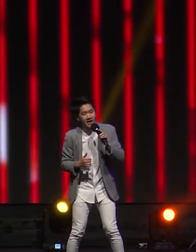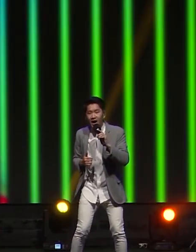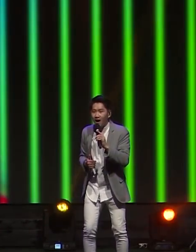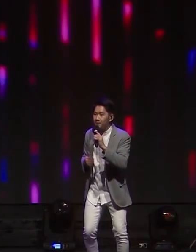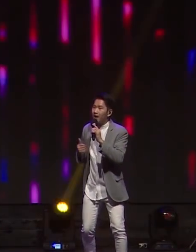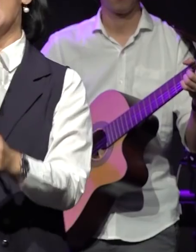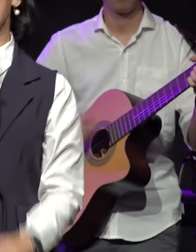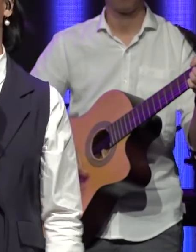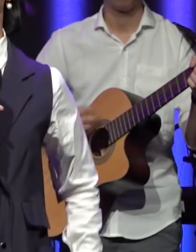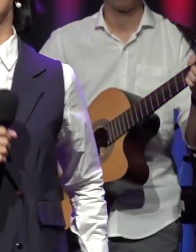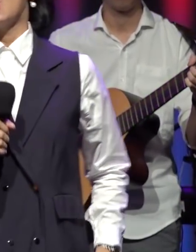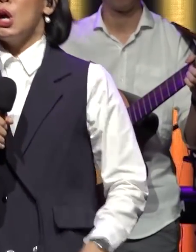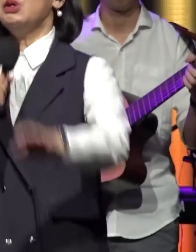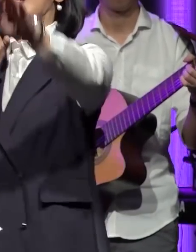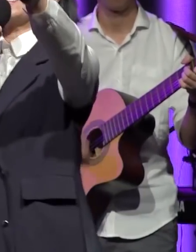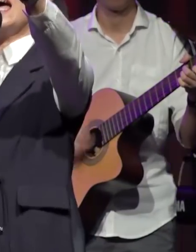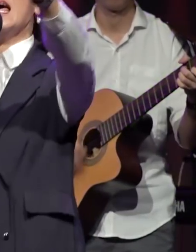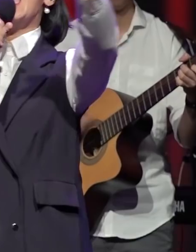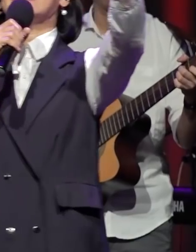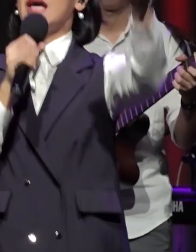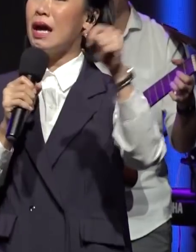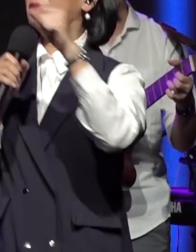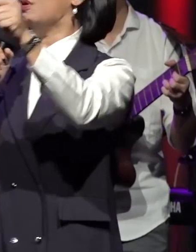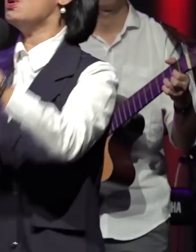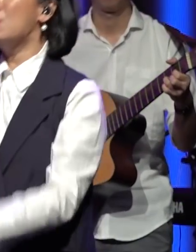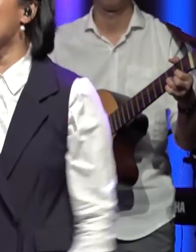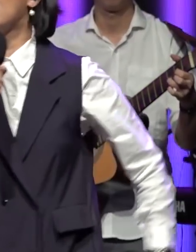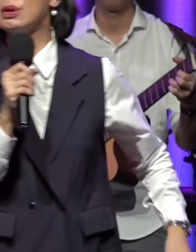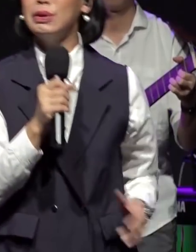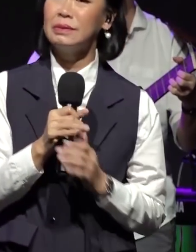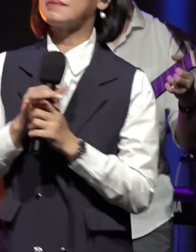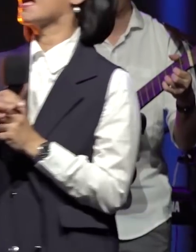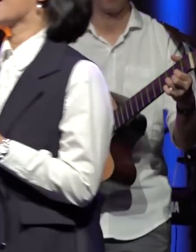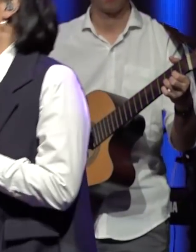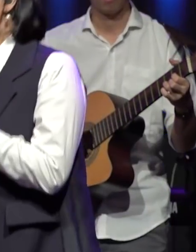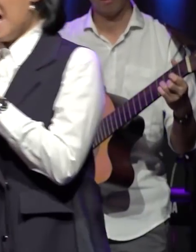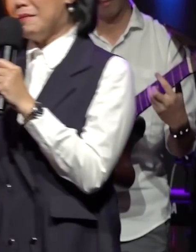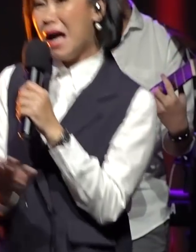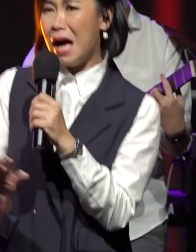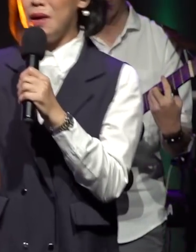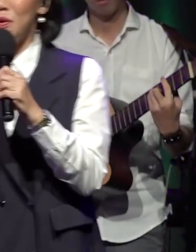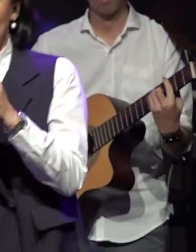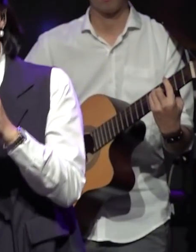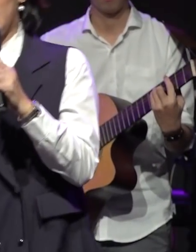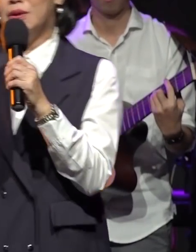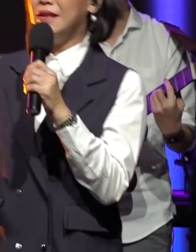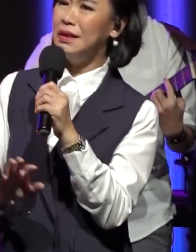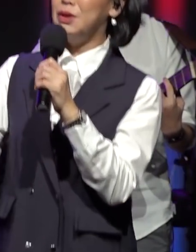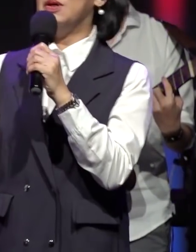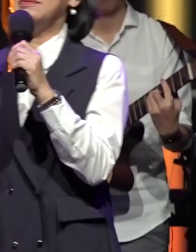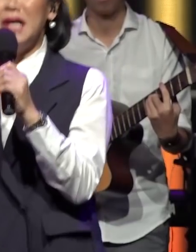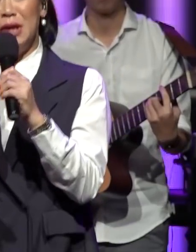yang dapat lukakan hatimu. Tak mau